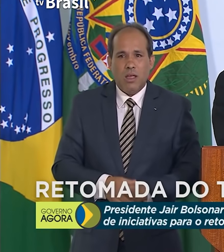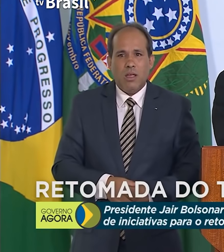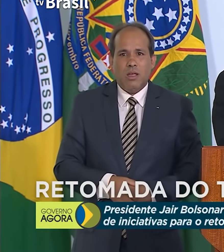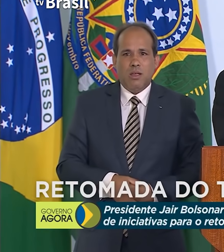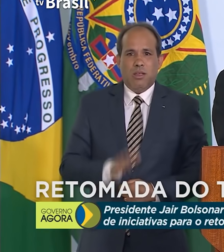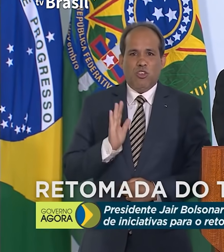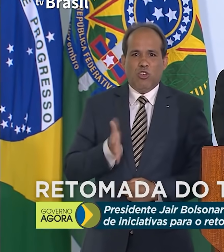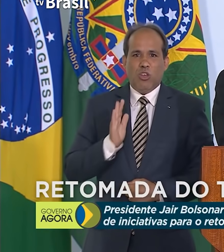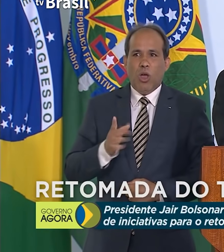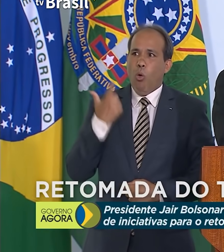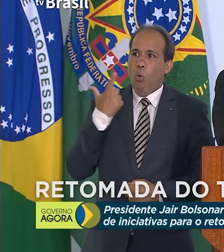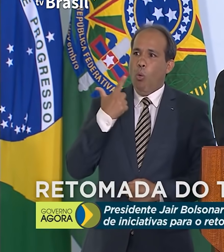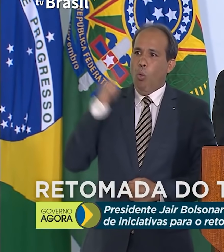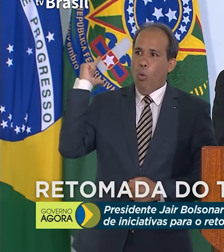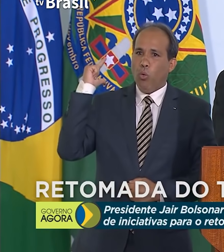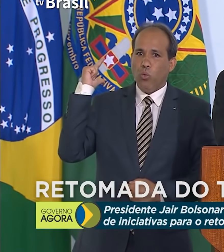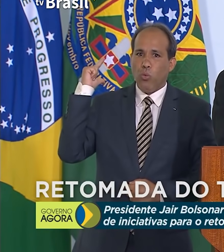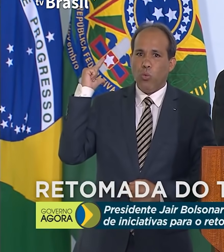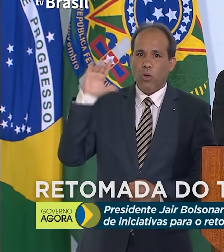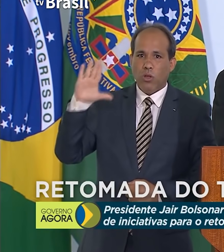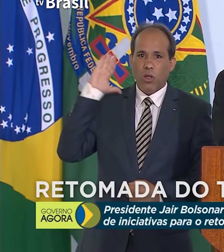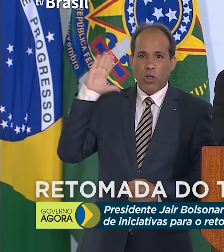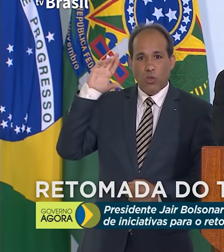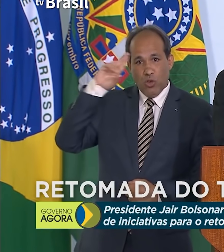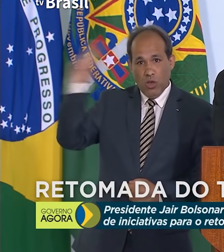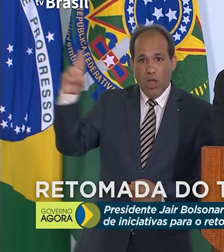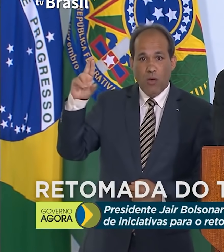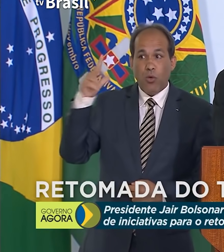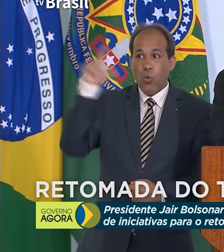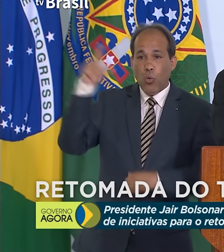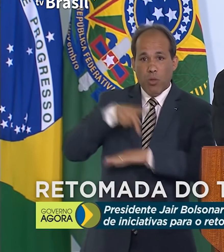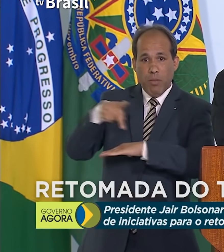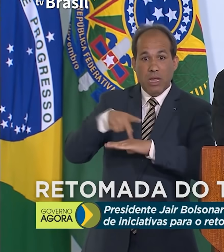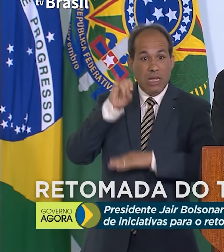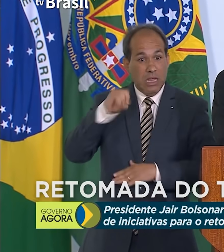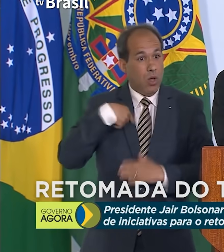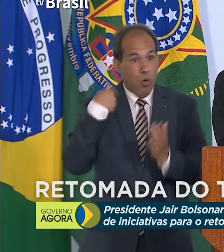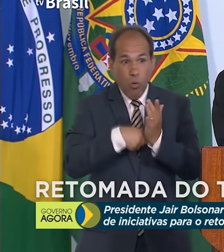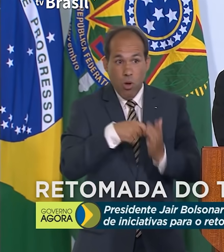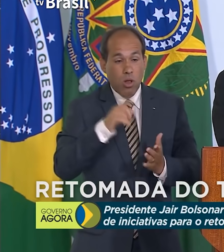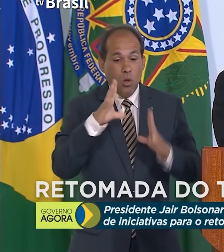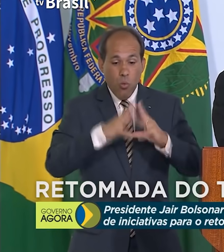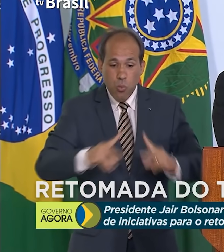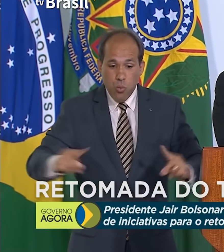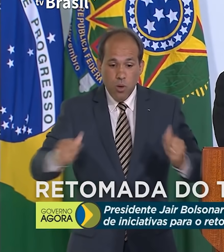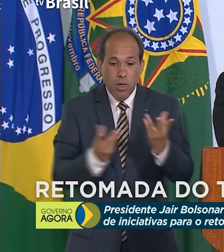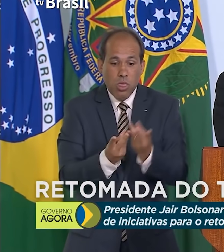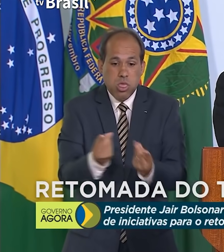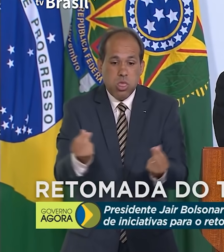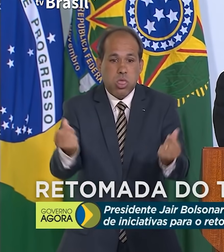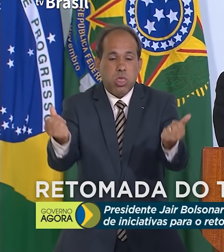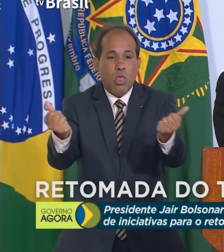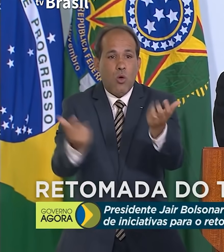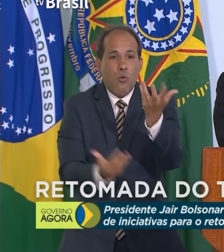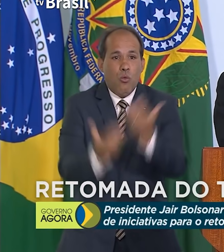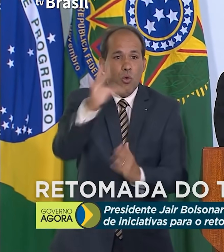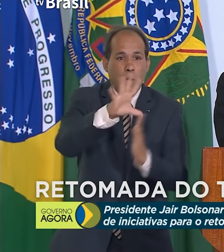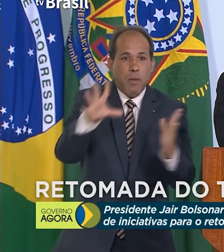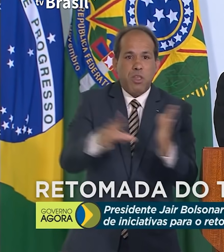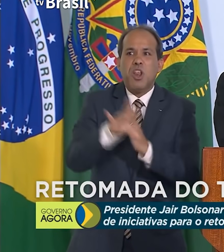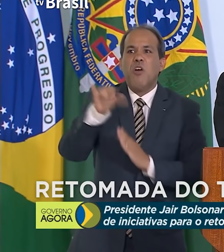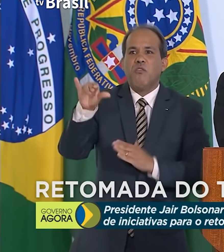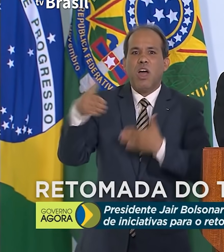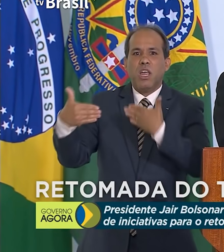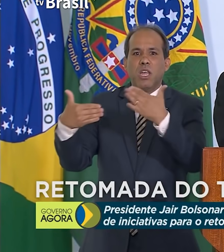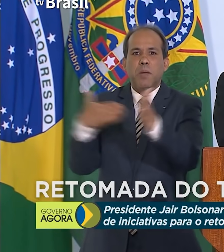grande candidato a chefia de estado e dizer que se eu não apagar o fogo da Amazônia levanta Barreiras comerciais enquanto o